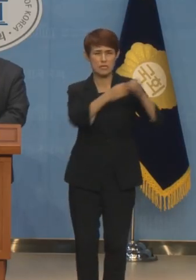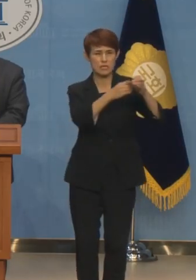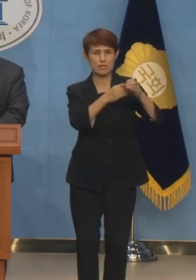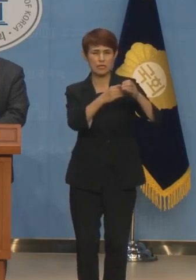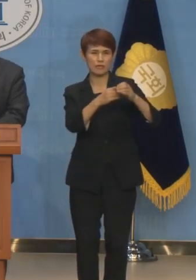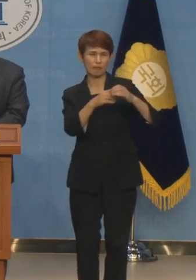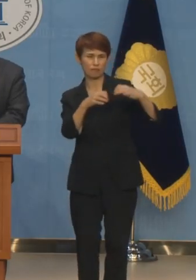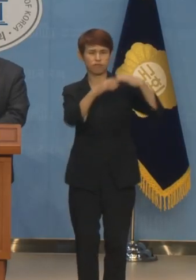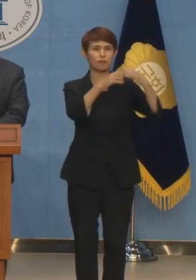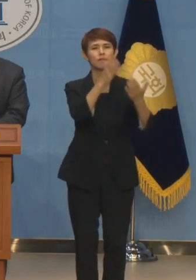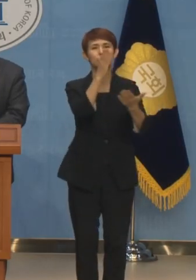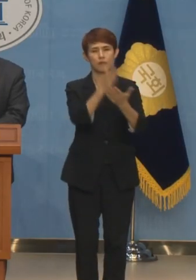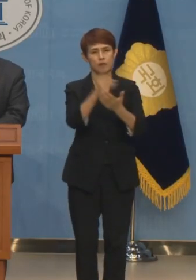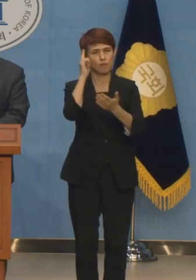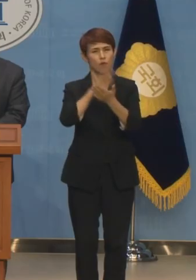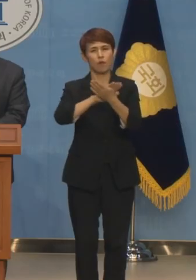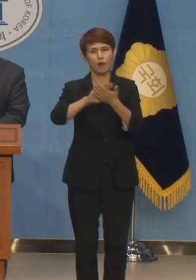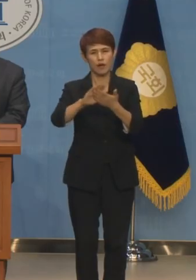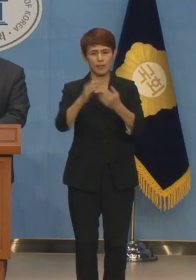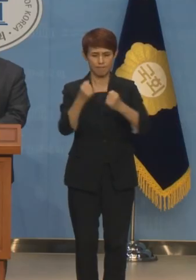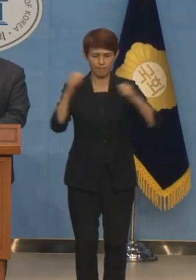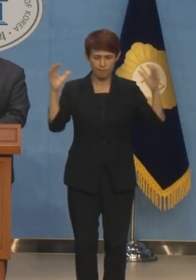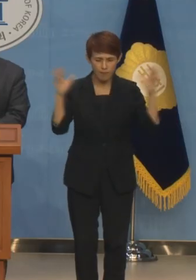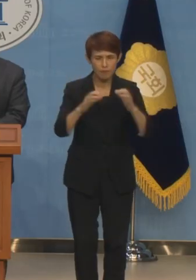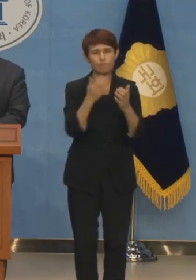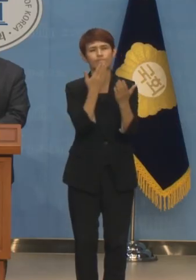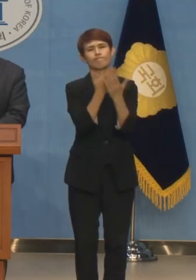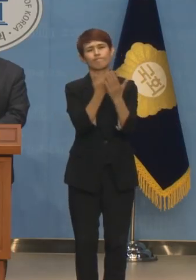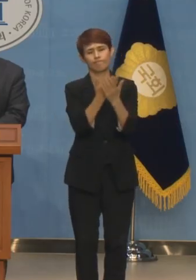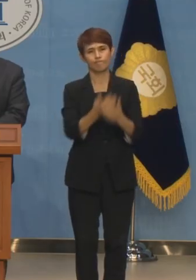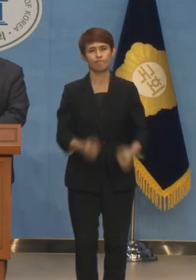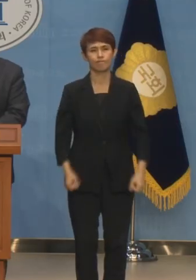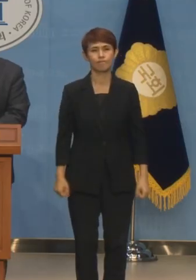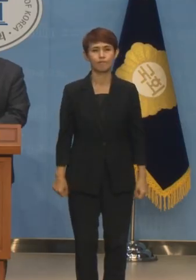멈추고 평화와 협력의 길로 돌아와 주시기 바랍니다.